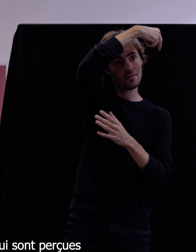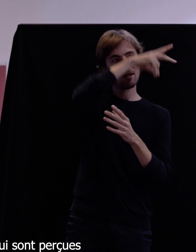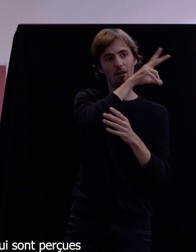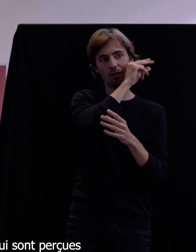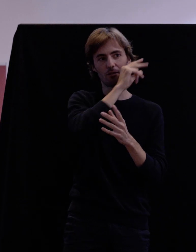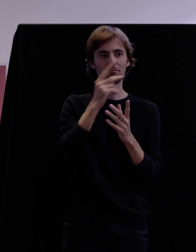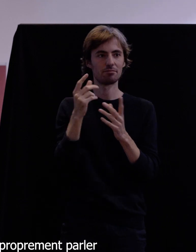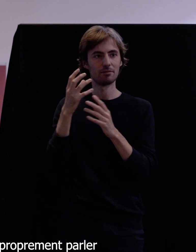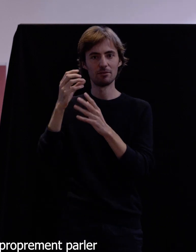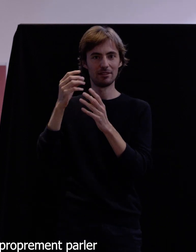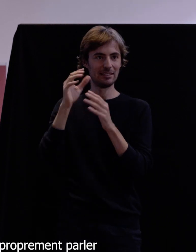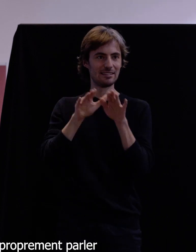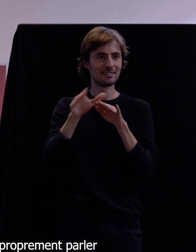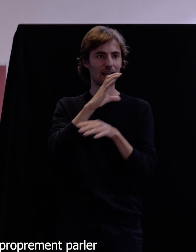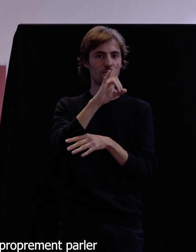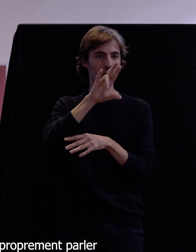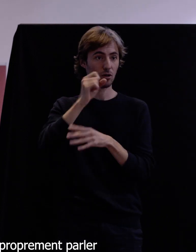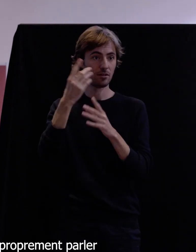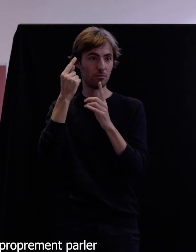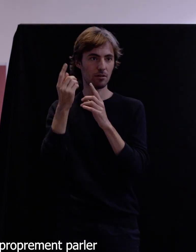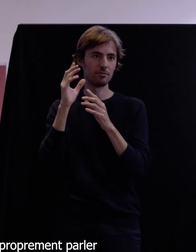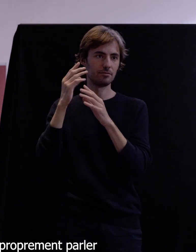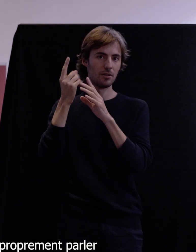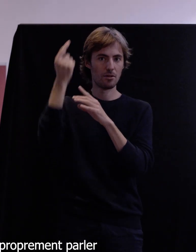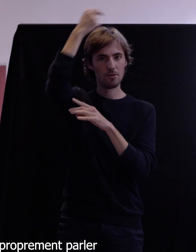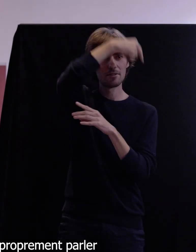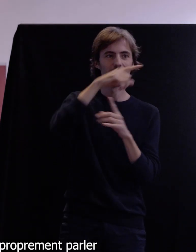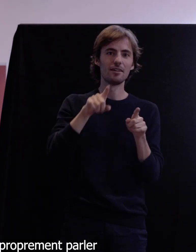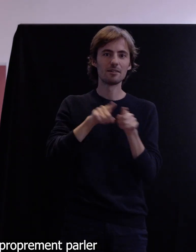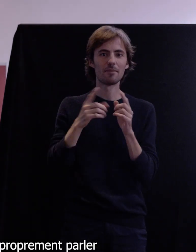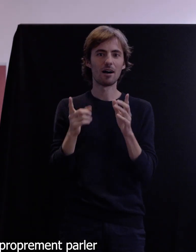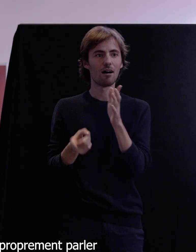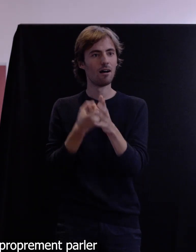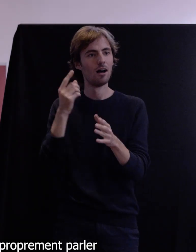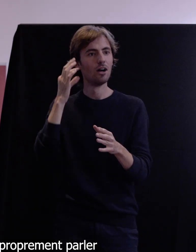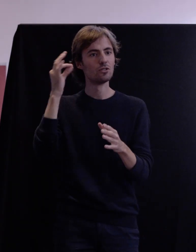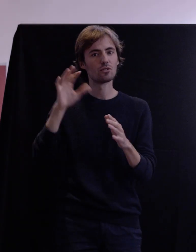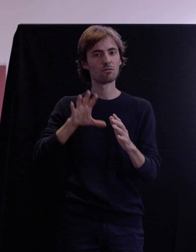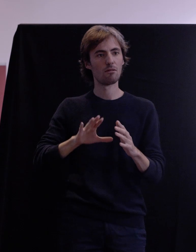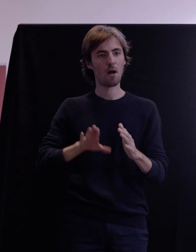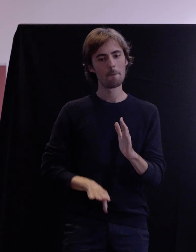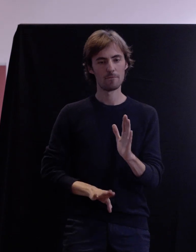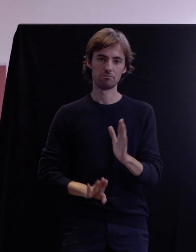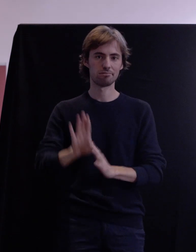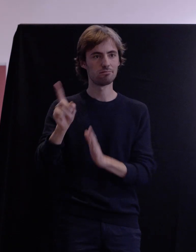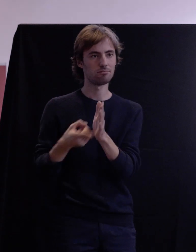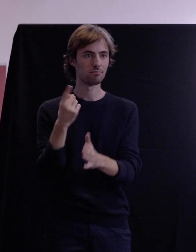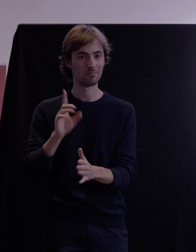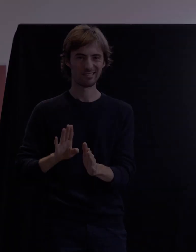l'oreille malentendante. Donc, ce n'est pas à proprement parler un système de réhabilitation auditive, ça permet